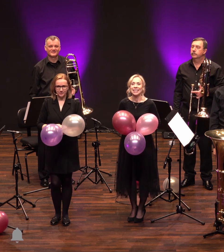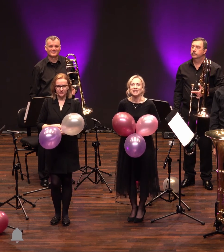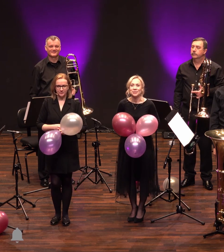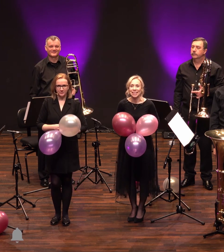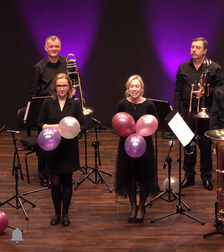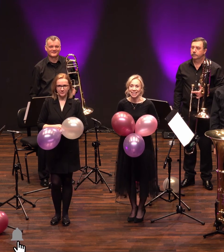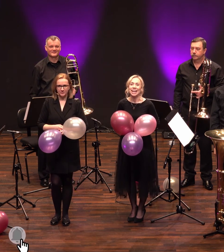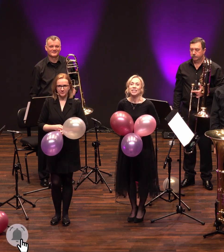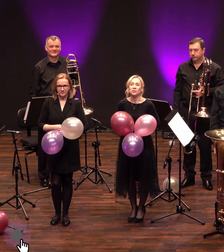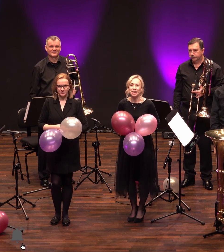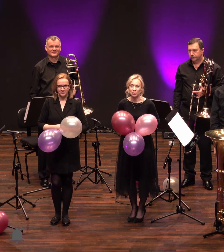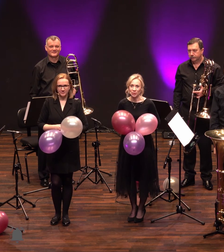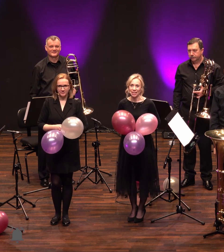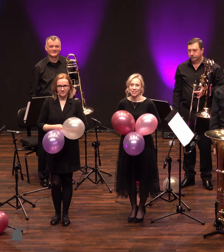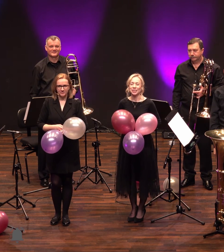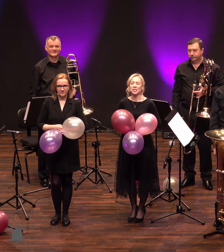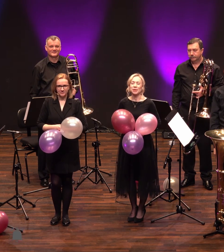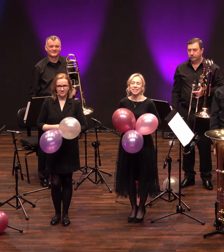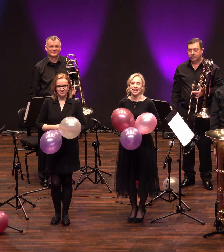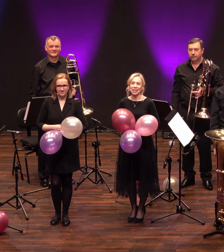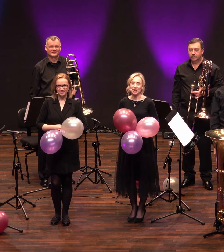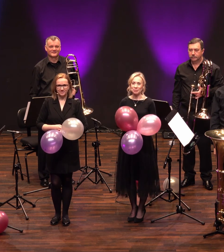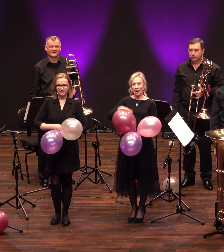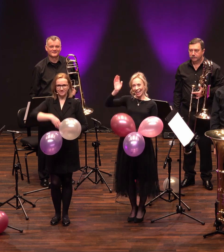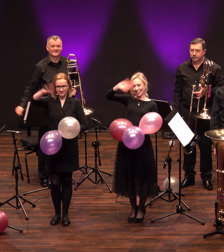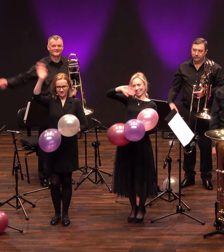nas na YouTubie. Na naszym kanale EduFilharmonia. Do zobaczenia. Pa!